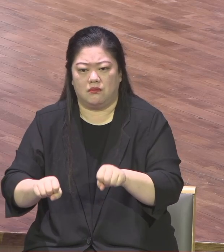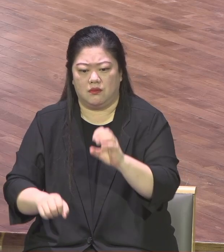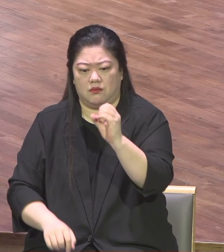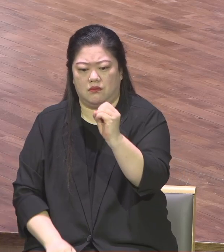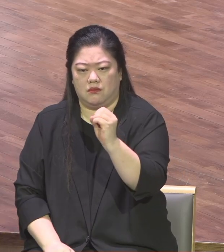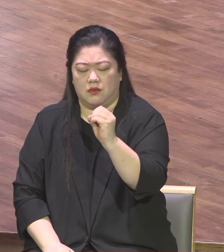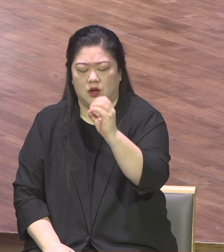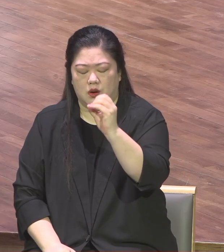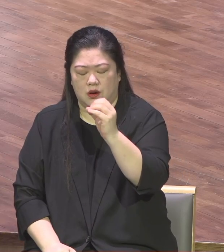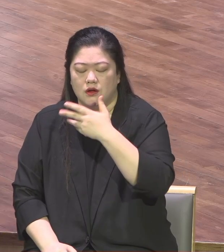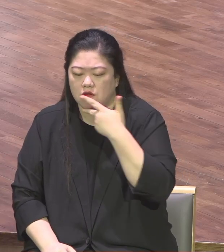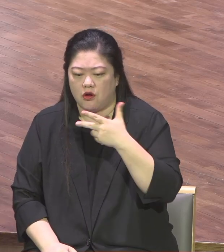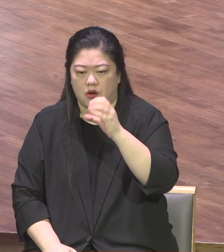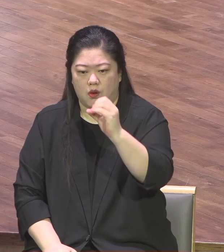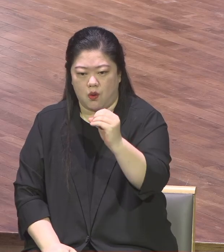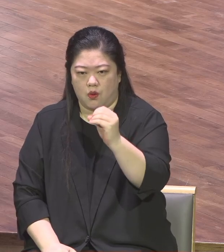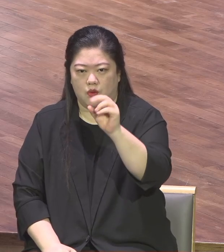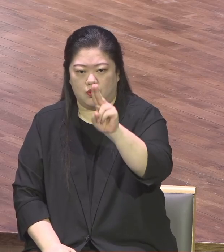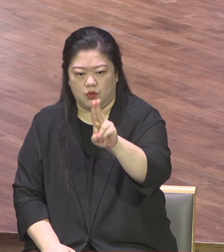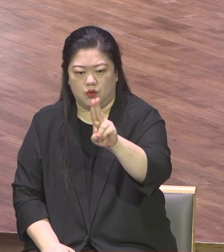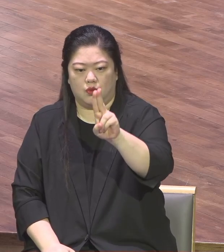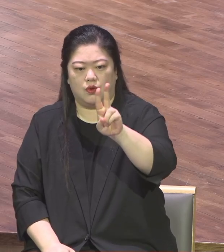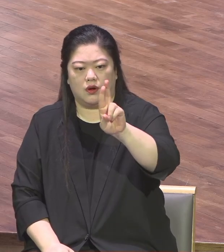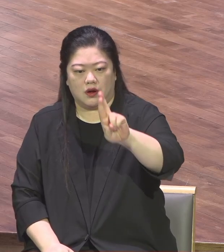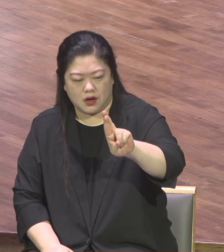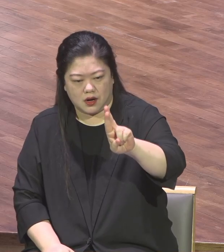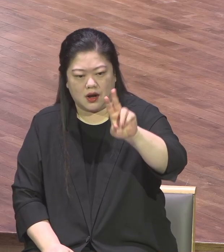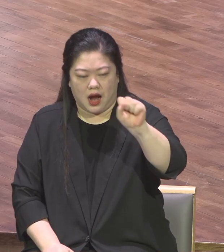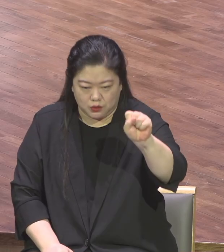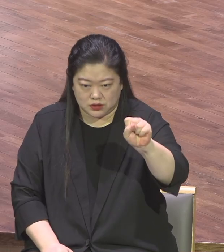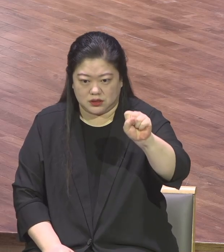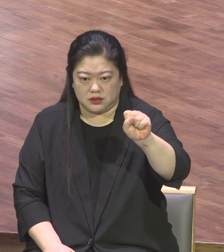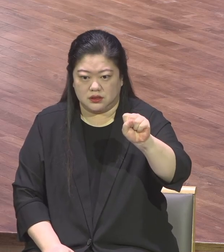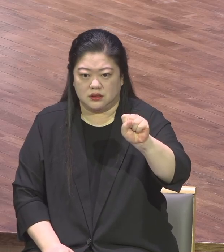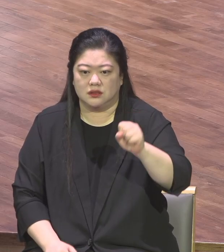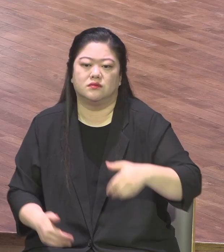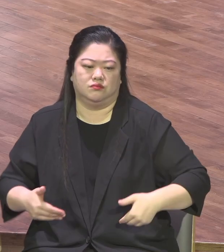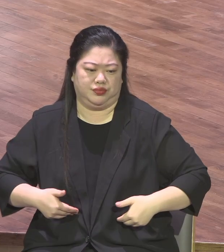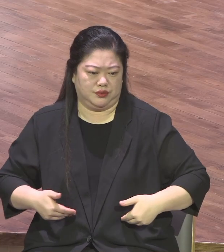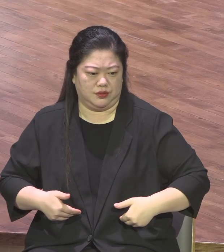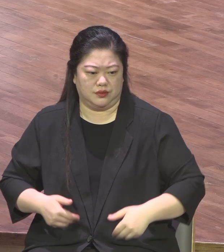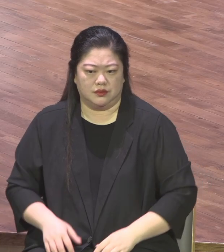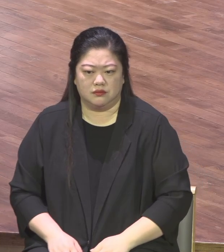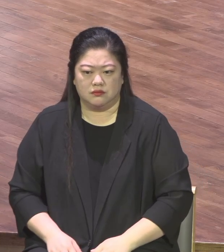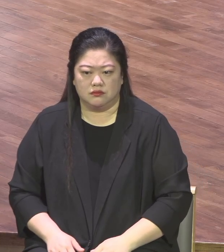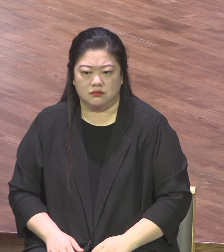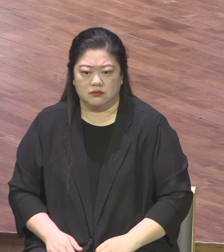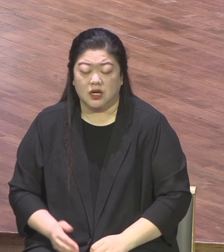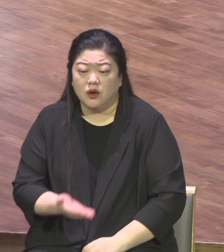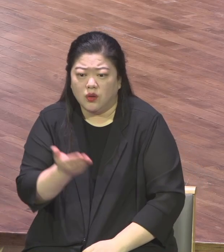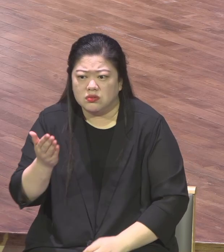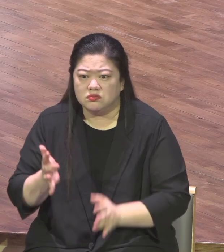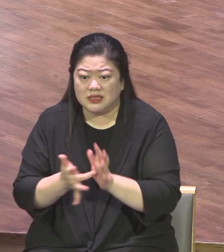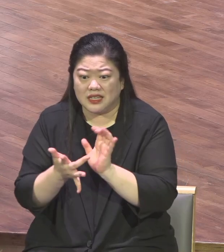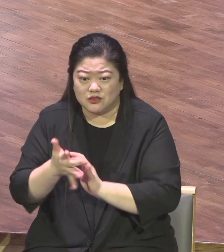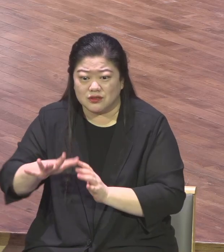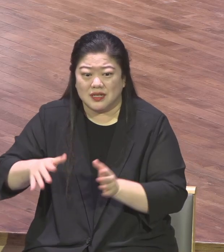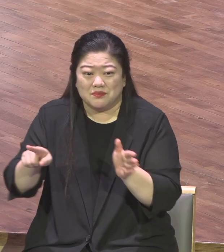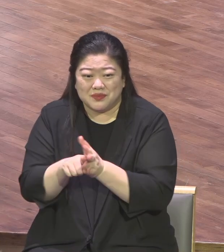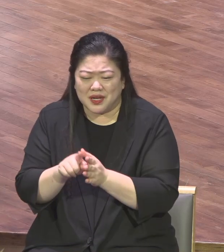말씀은요, 초신 새 가족들 예수 믿을만 되는 분들은 잘 모르겠지만 시간 지나면 다 알게